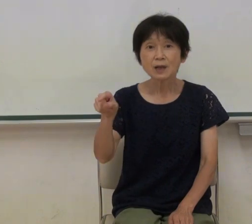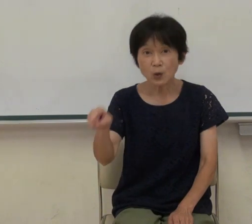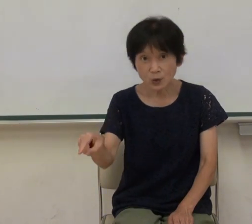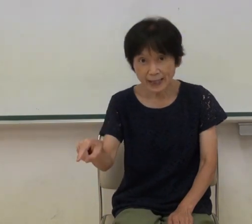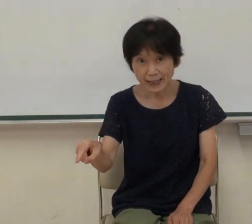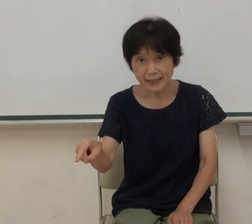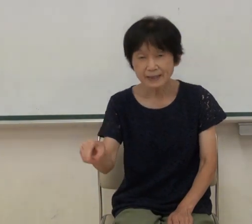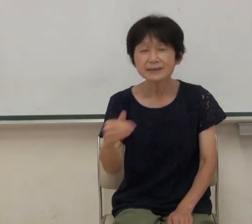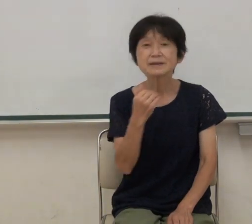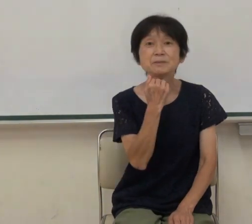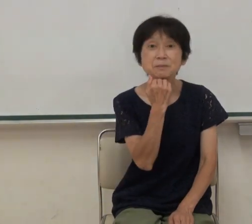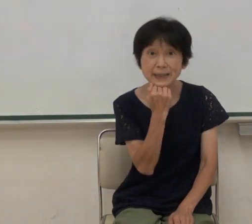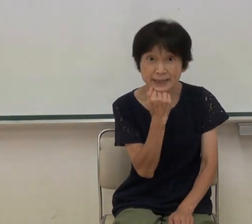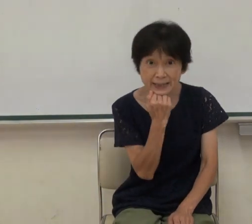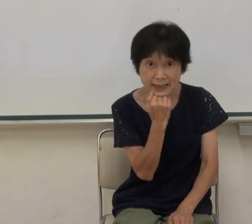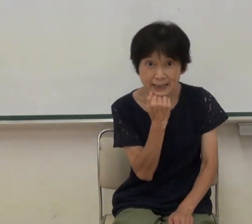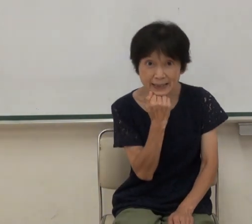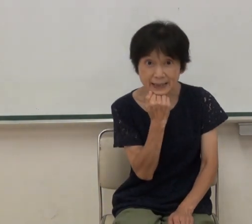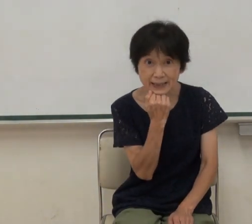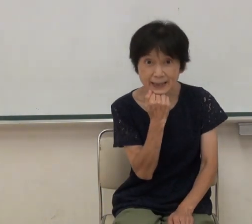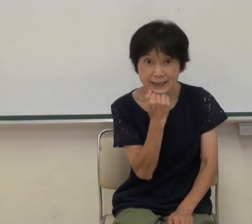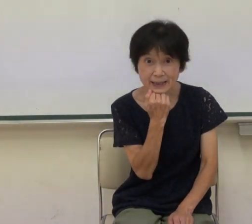ここで待ってて。